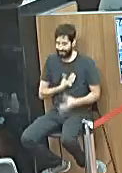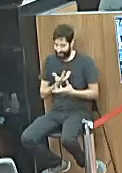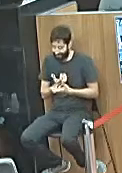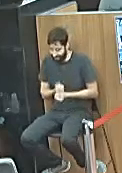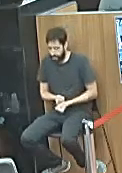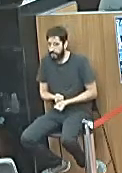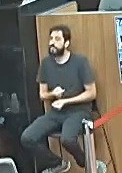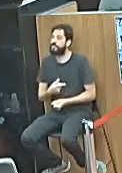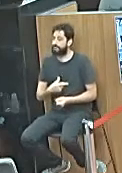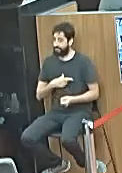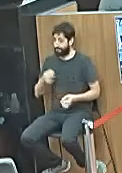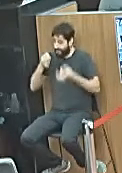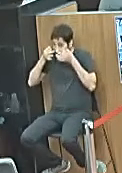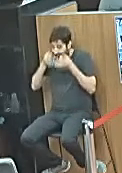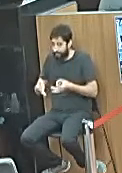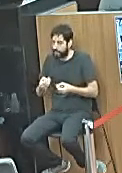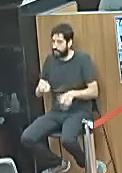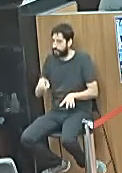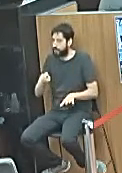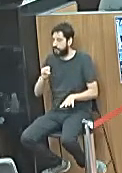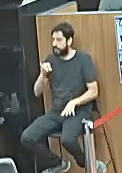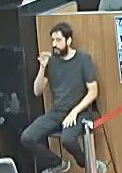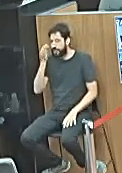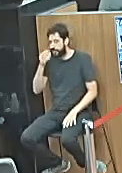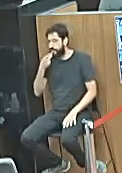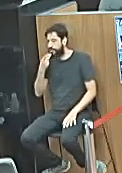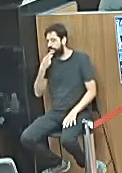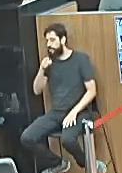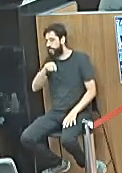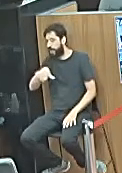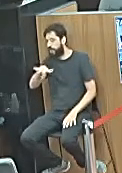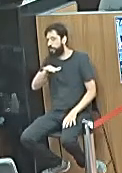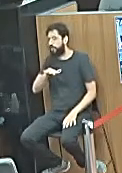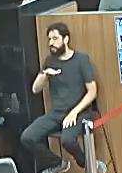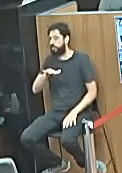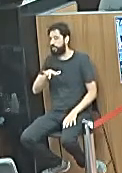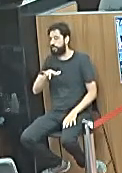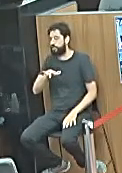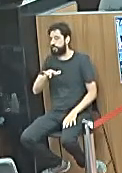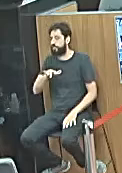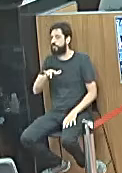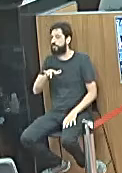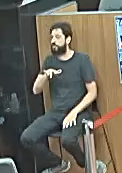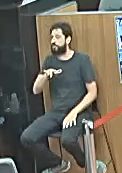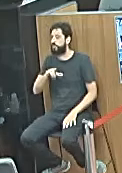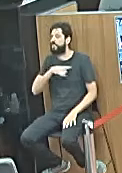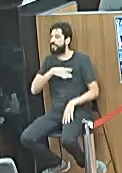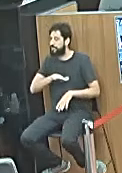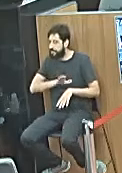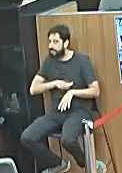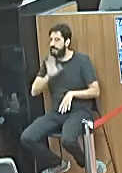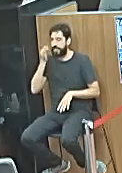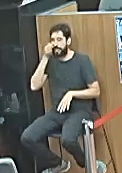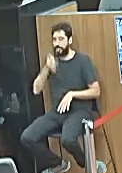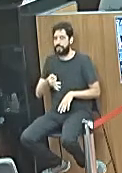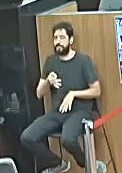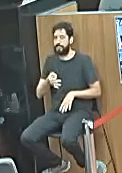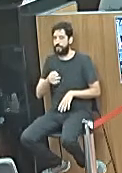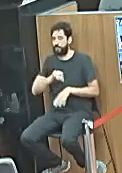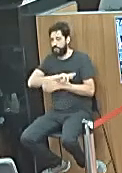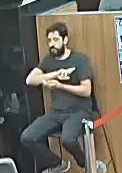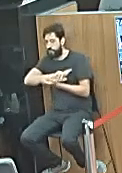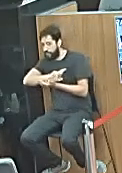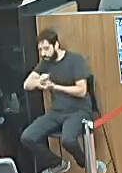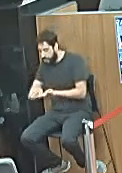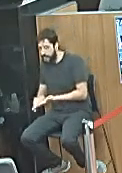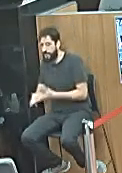não chama muita atenção se vocês prestarem atenção no que foi falado ali né foi o que mais chamou a atenção em várias